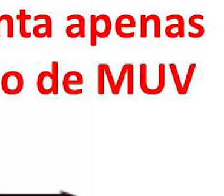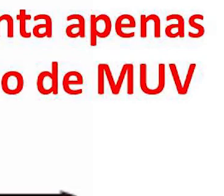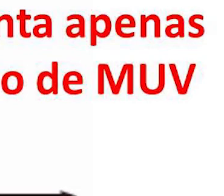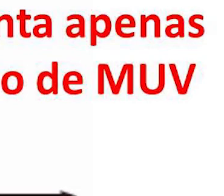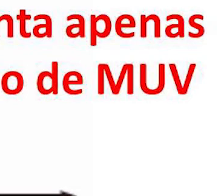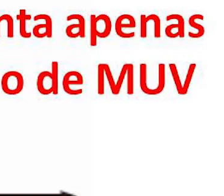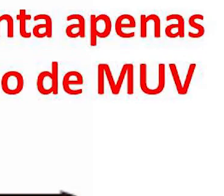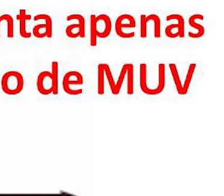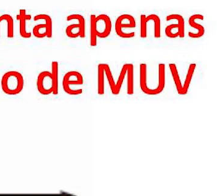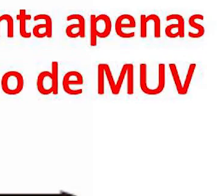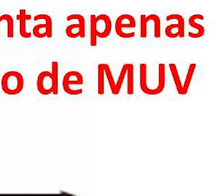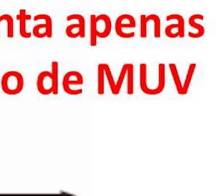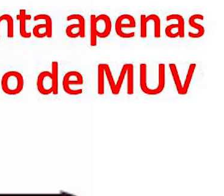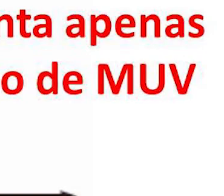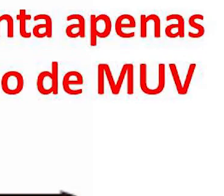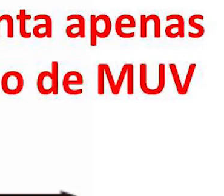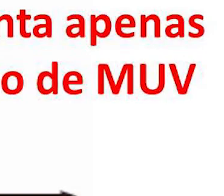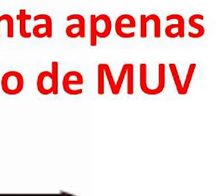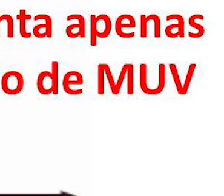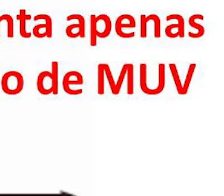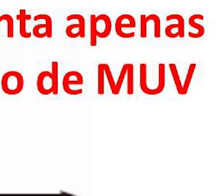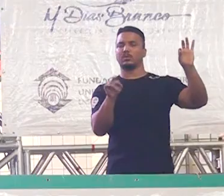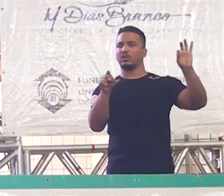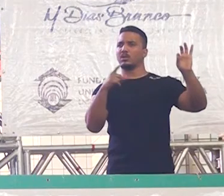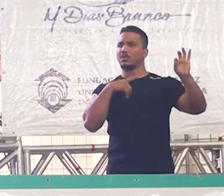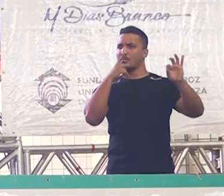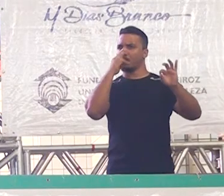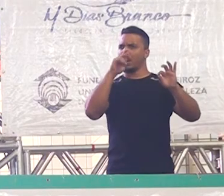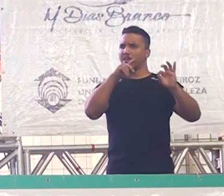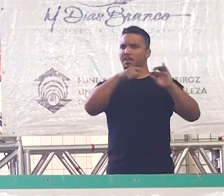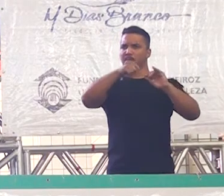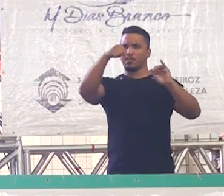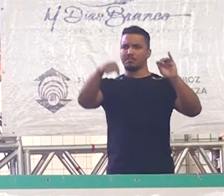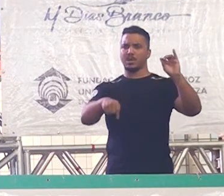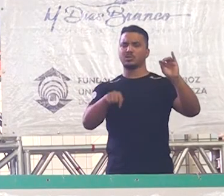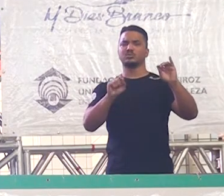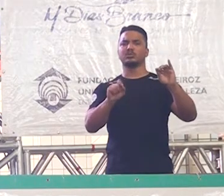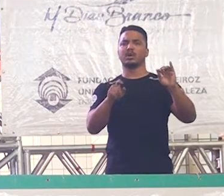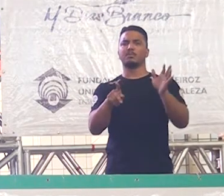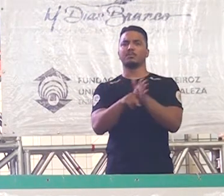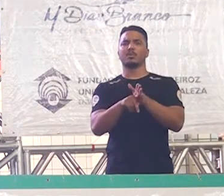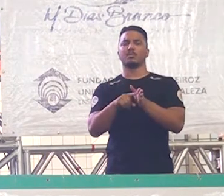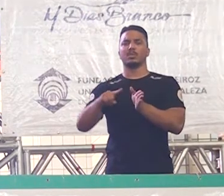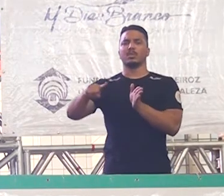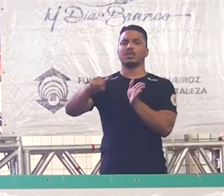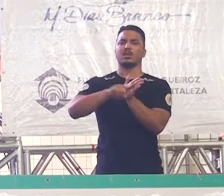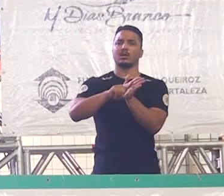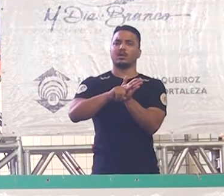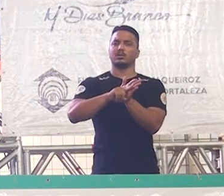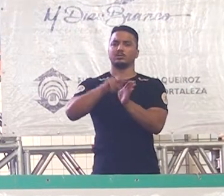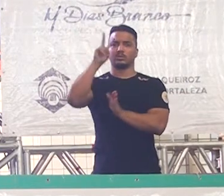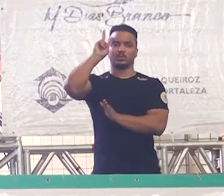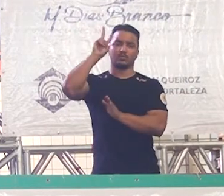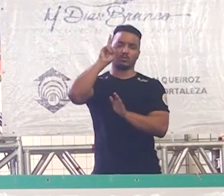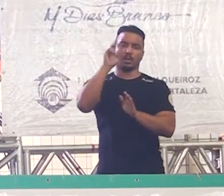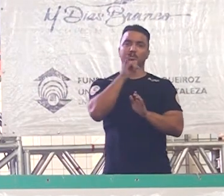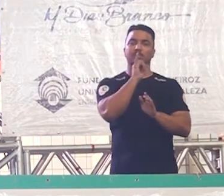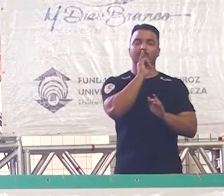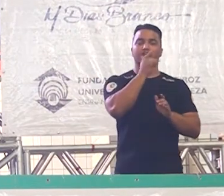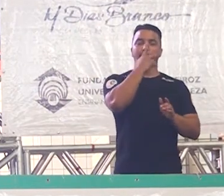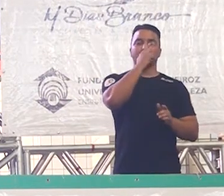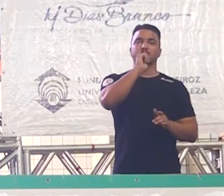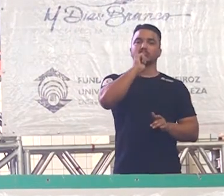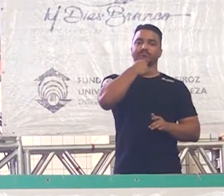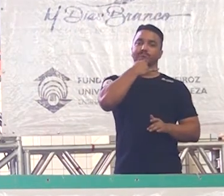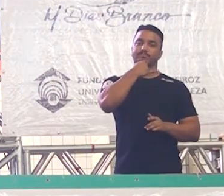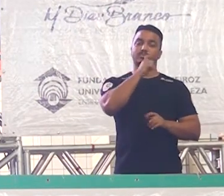parábola voltada para baixo. Professor, parábola voltada para baixo, lembra do nosso smile, carinha de